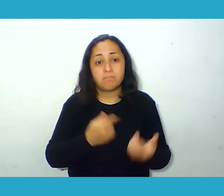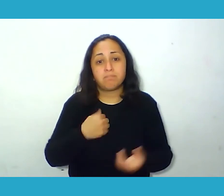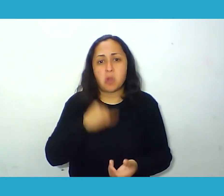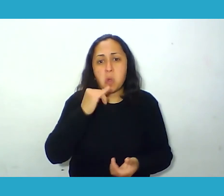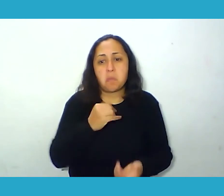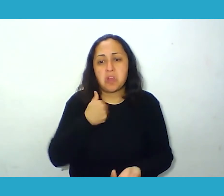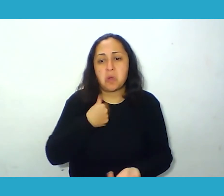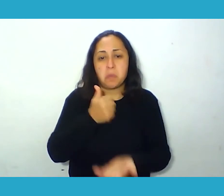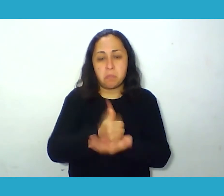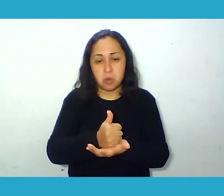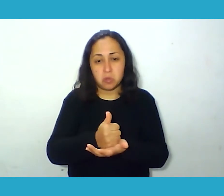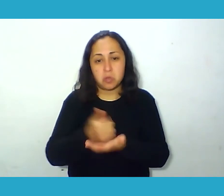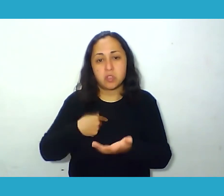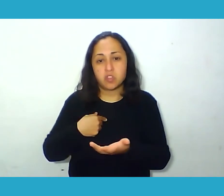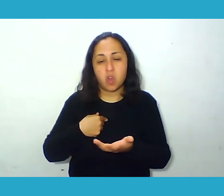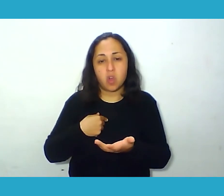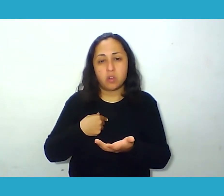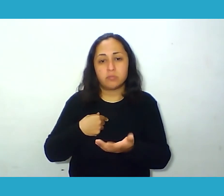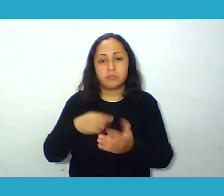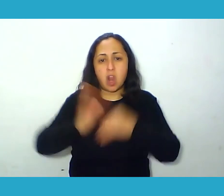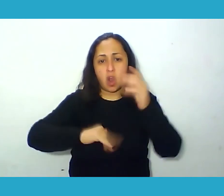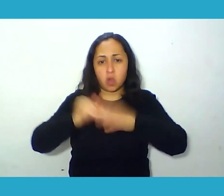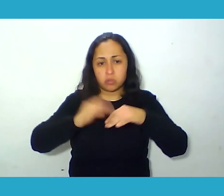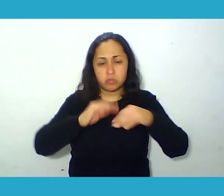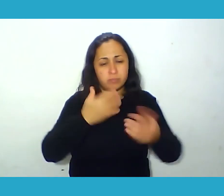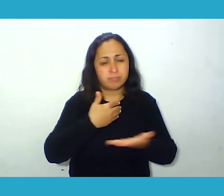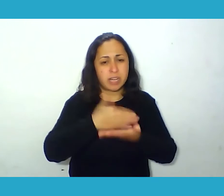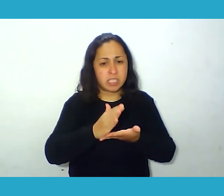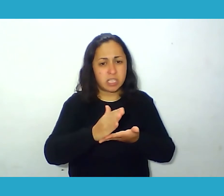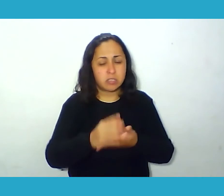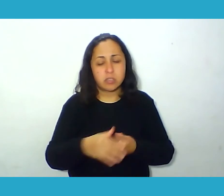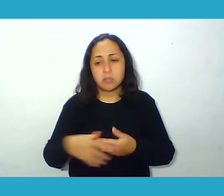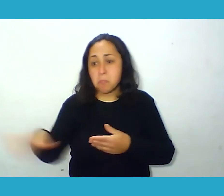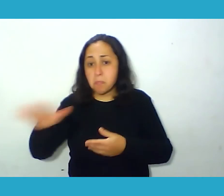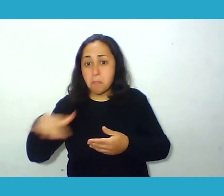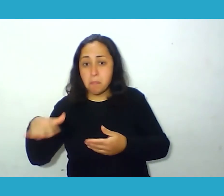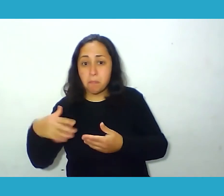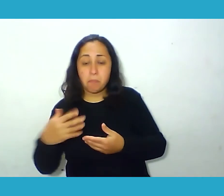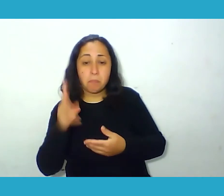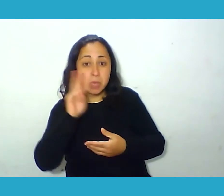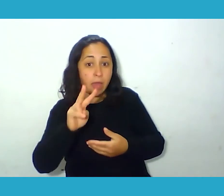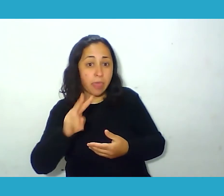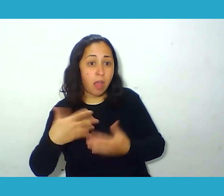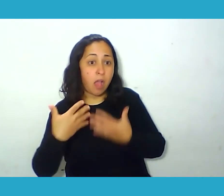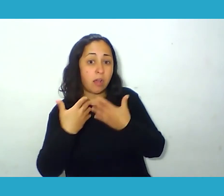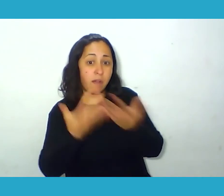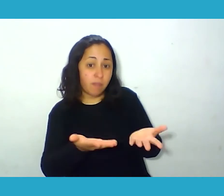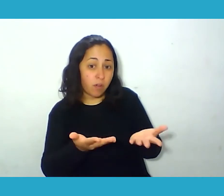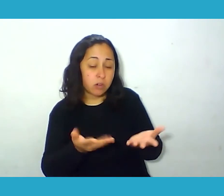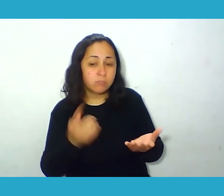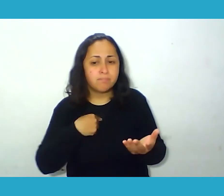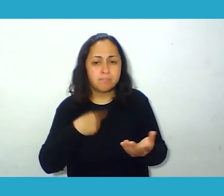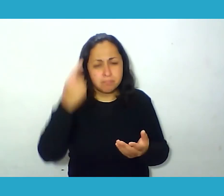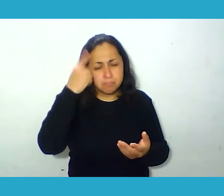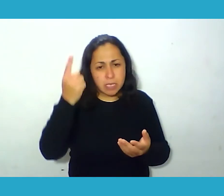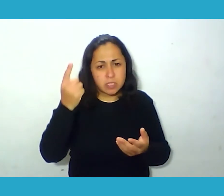Explica su postura de rechazo a la construcción de esta obra, apoya la mirada de la mayoría de los expositores. Considera que la autovía